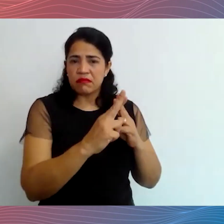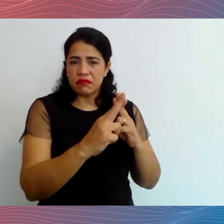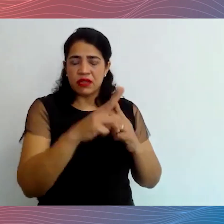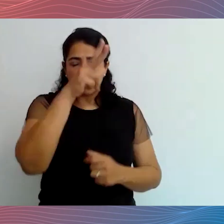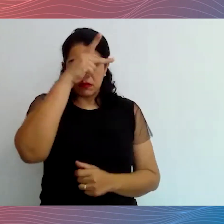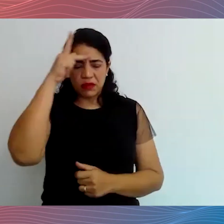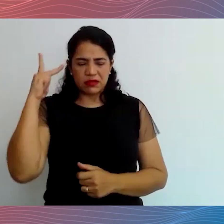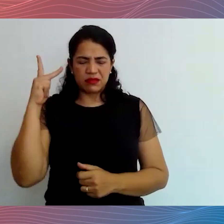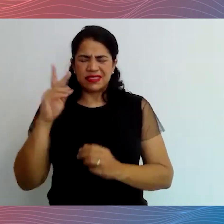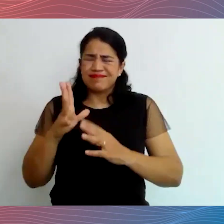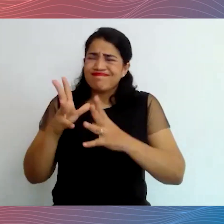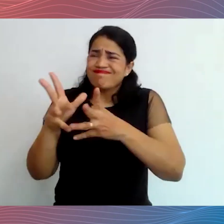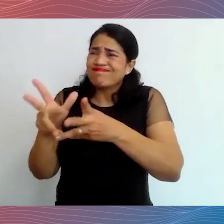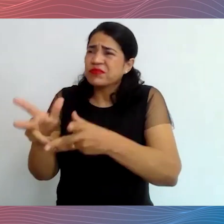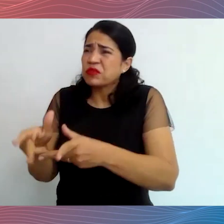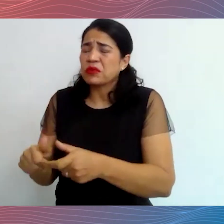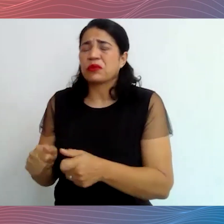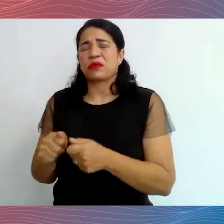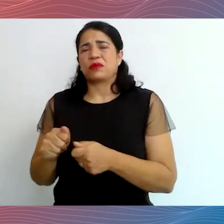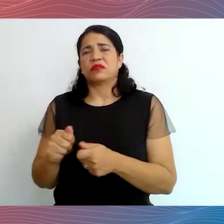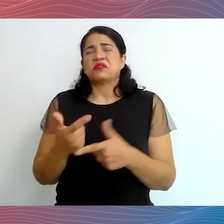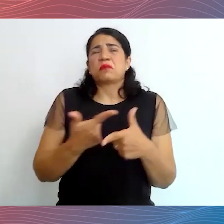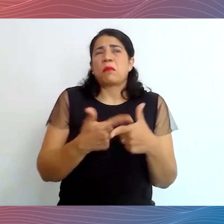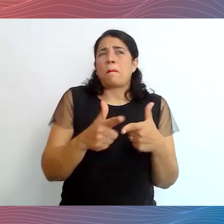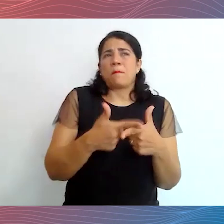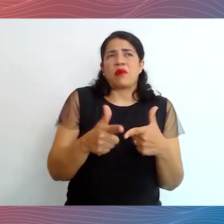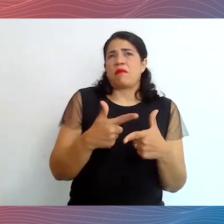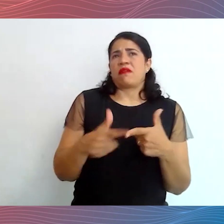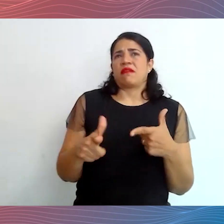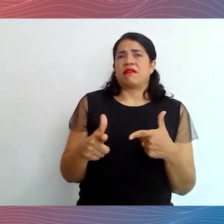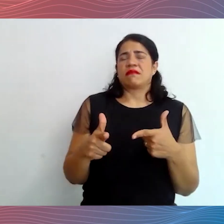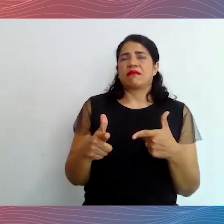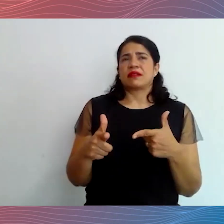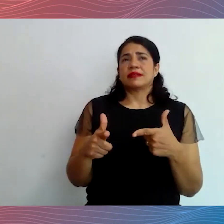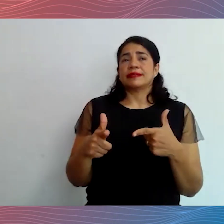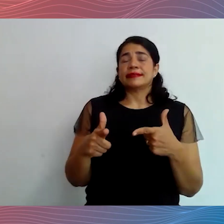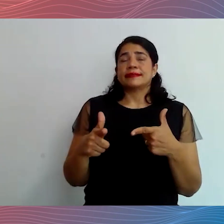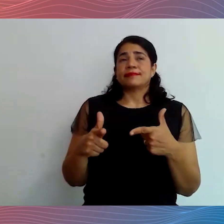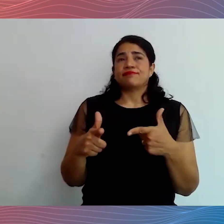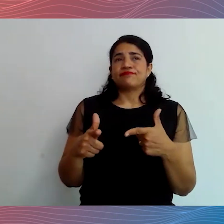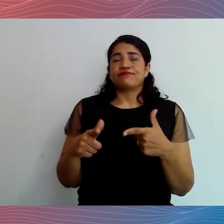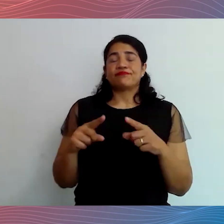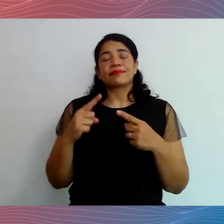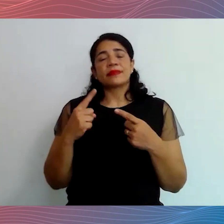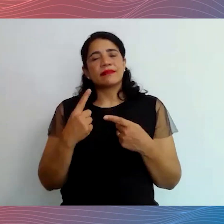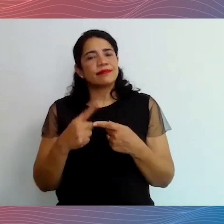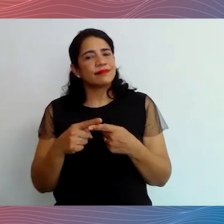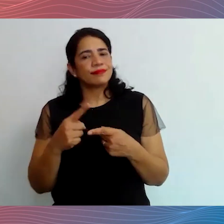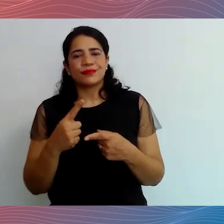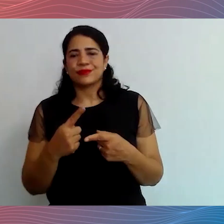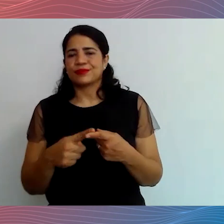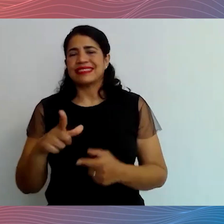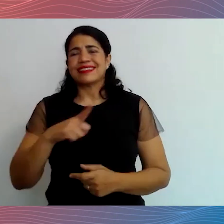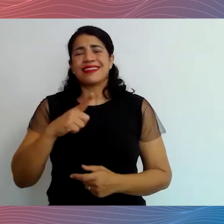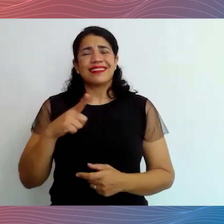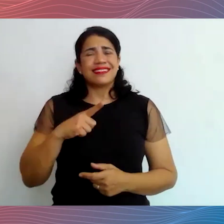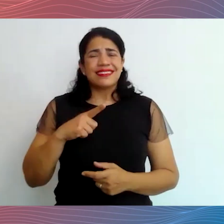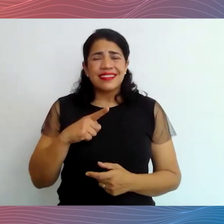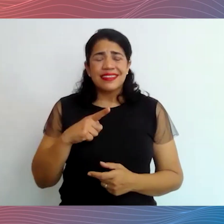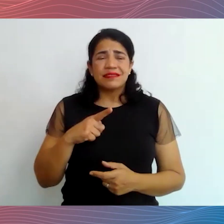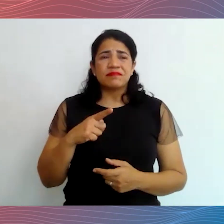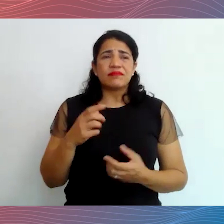humana não tem mais sentido viver. Irmãos, é por causa desses vazios,